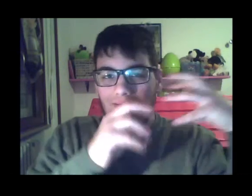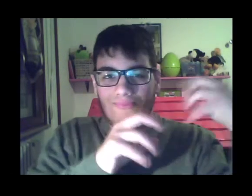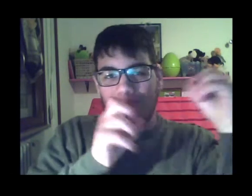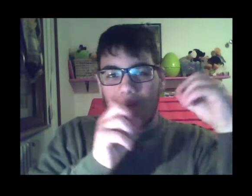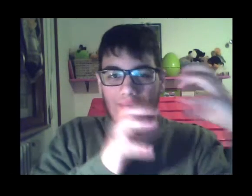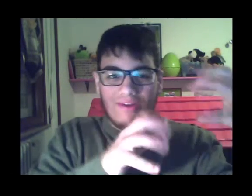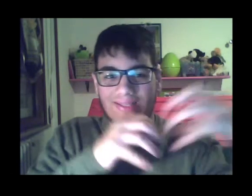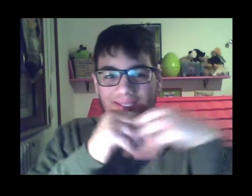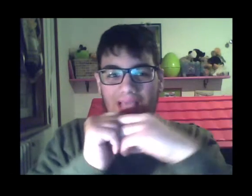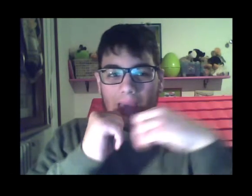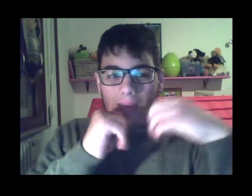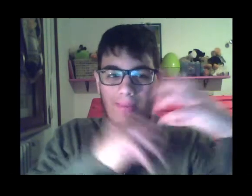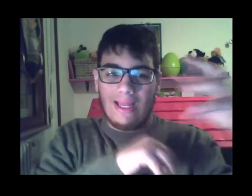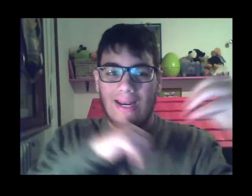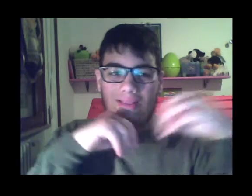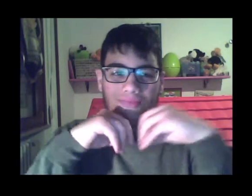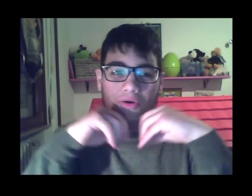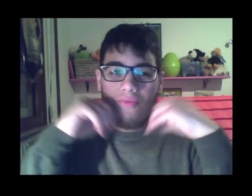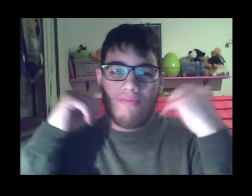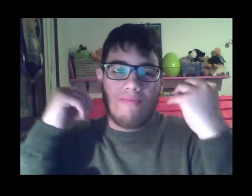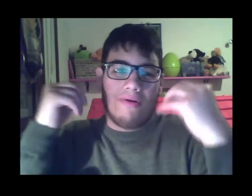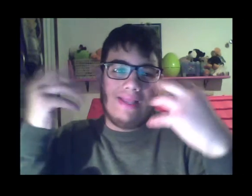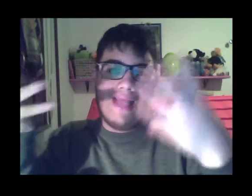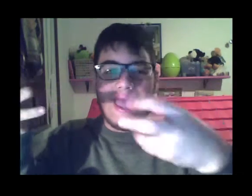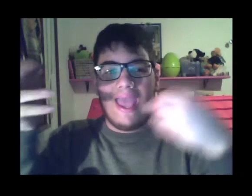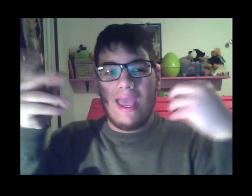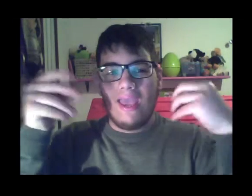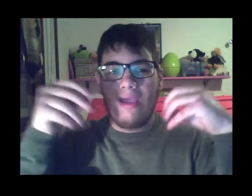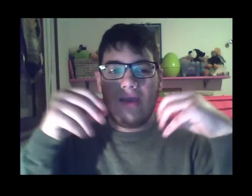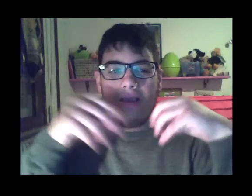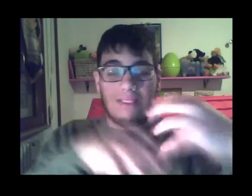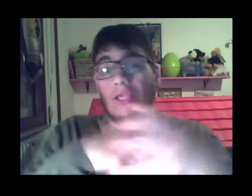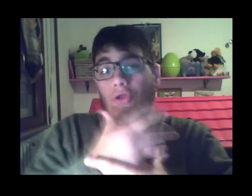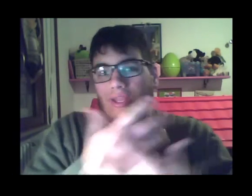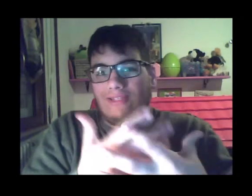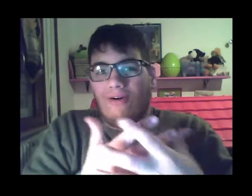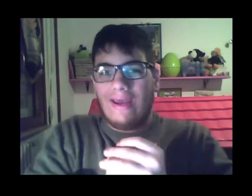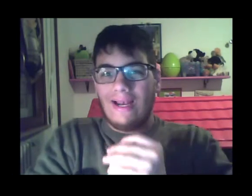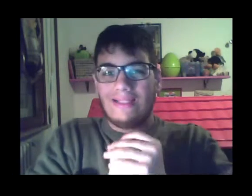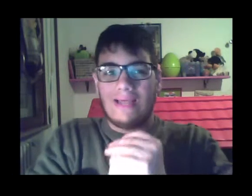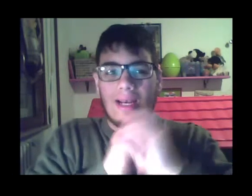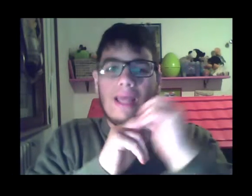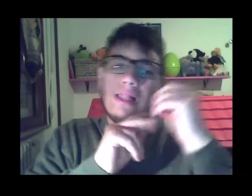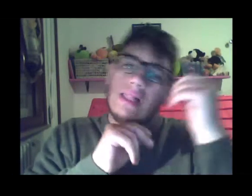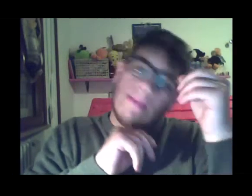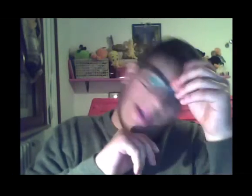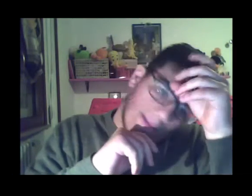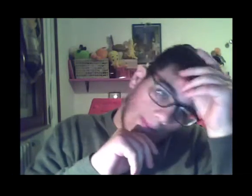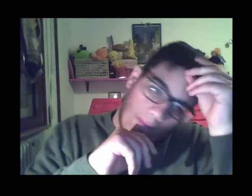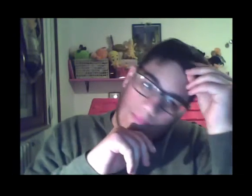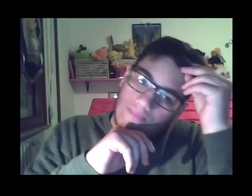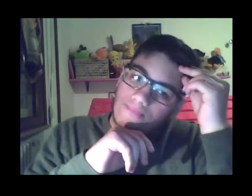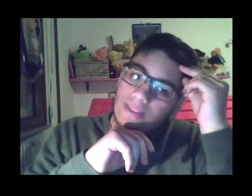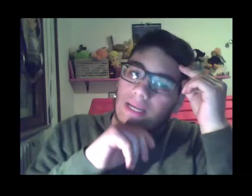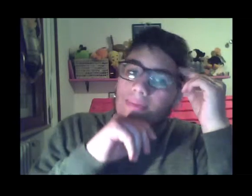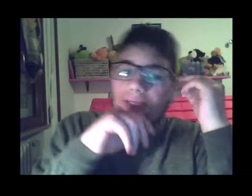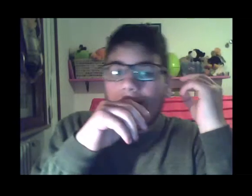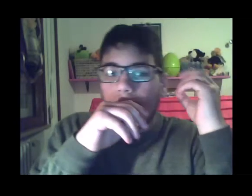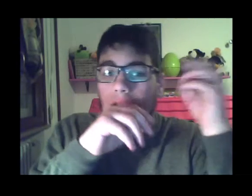andremo avanti insieme, mi darete un po' di idee, se io riesco a realizzarle. perché proprio sarà presentato nella mia